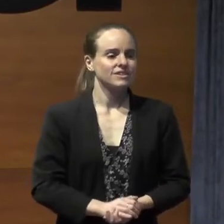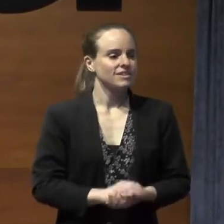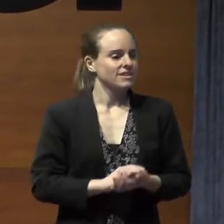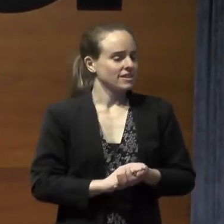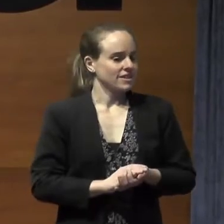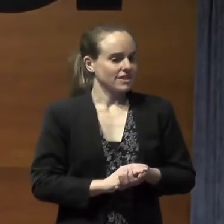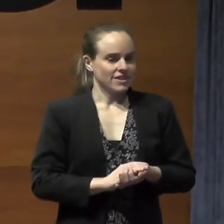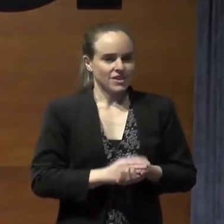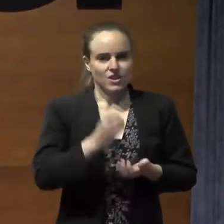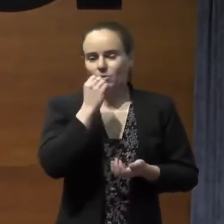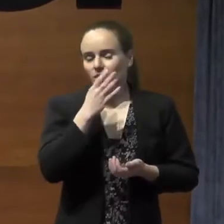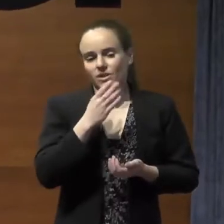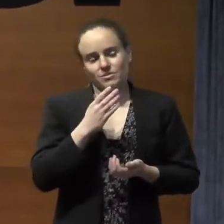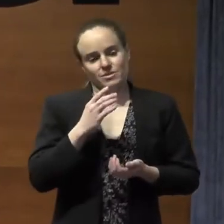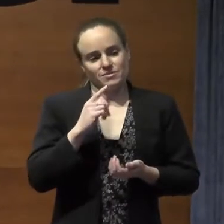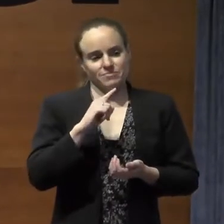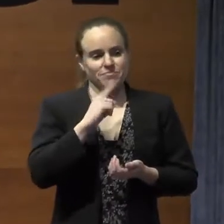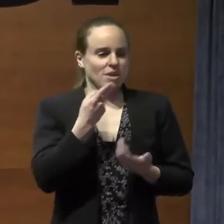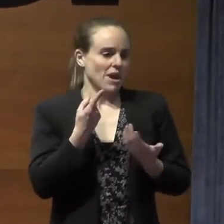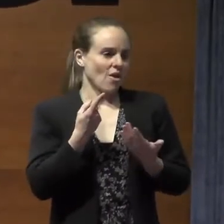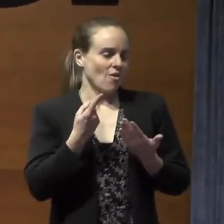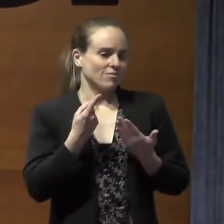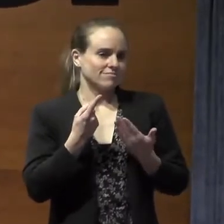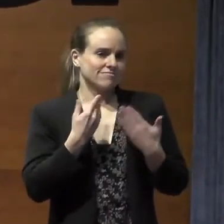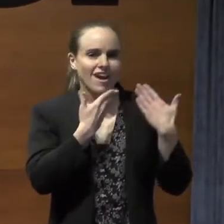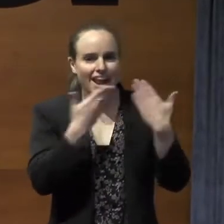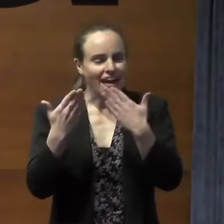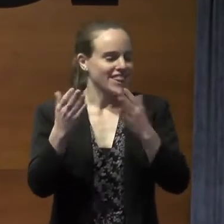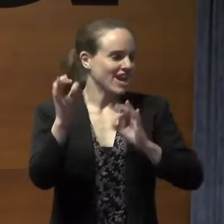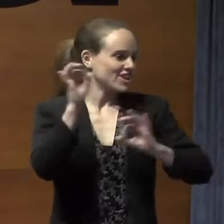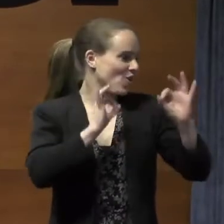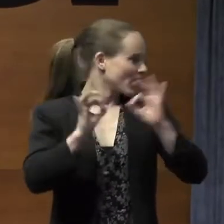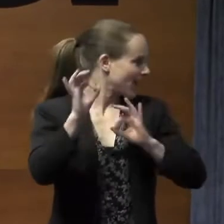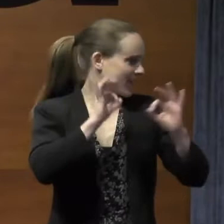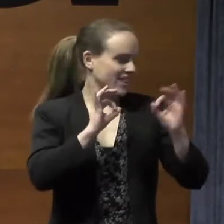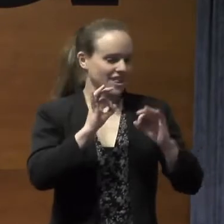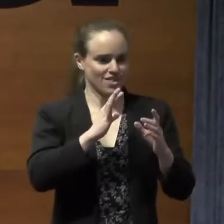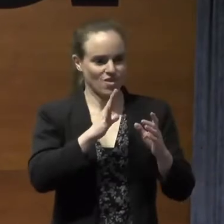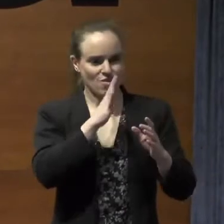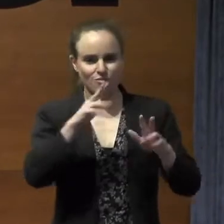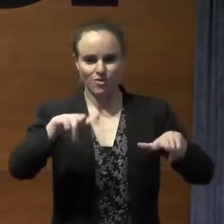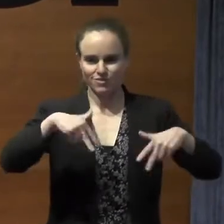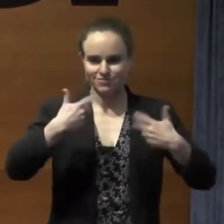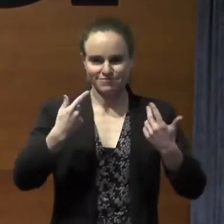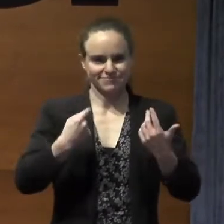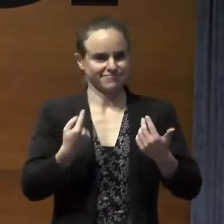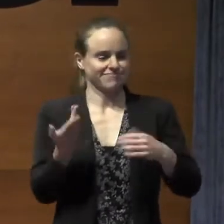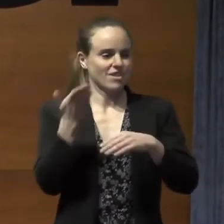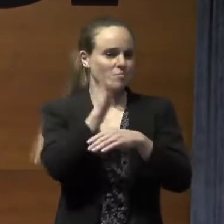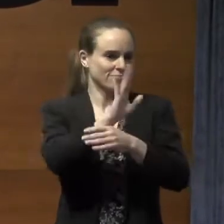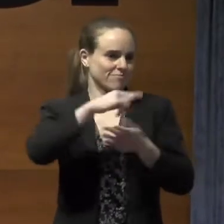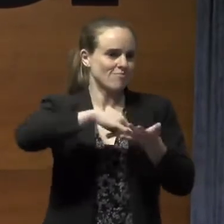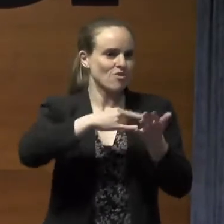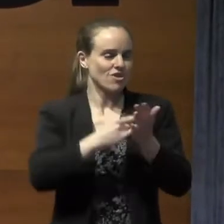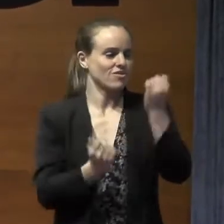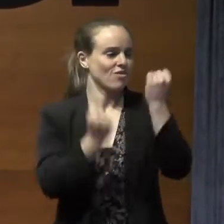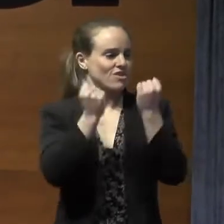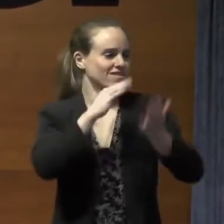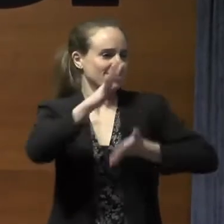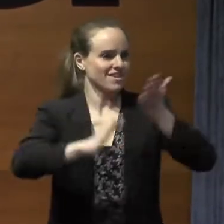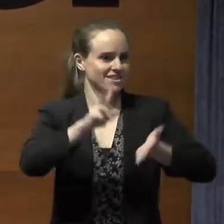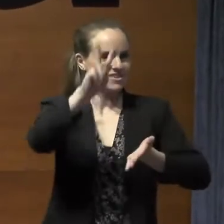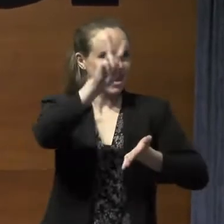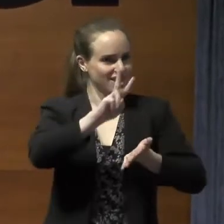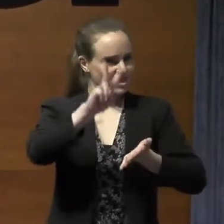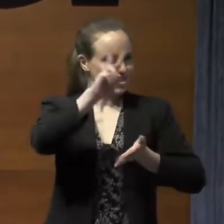Queremos empezar agradeciendo a la organización del Congreso la oportunidad de presentar aquí nuestro proyecto Justice Science 2